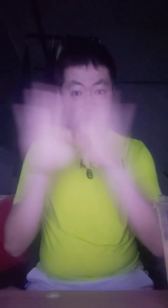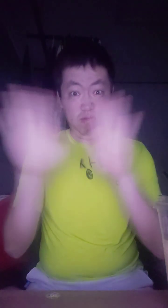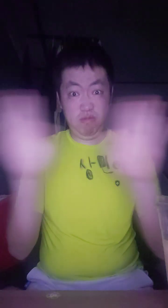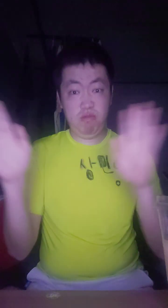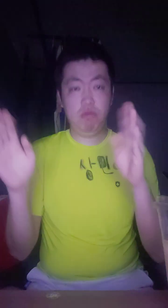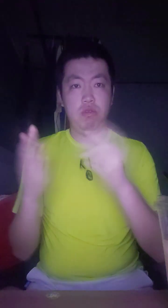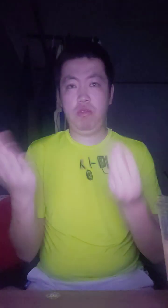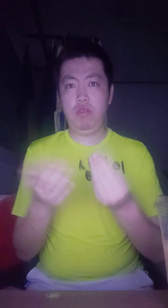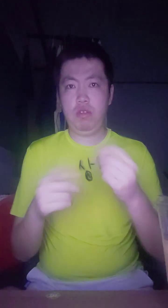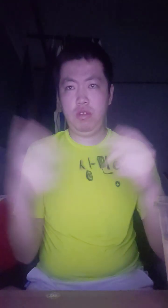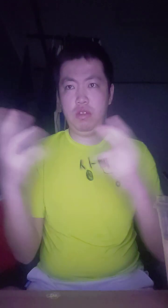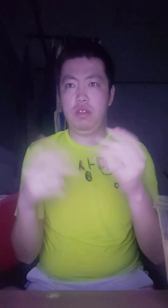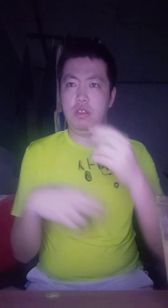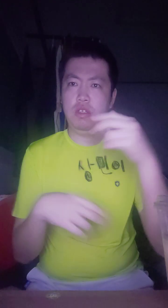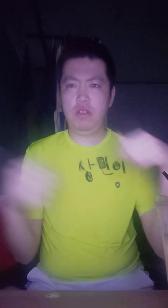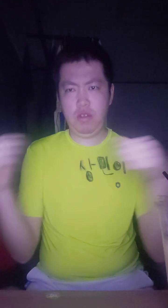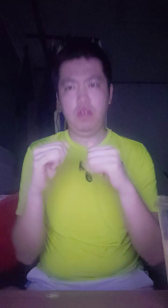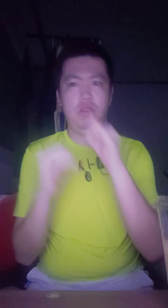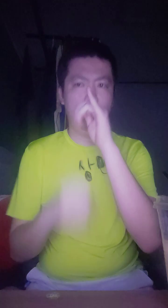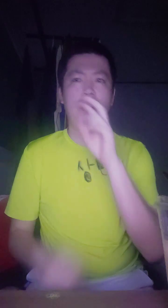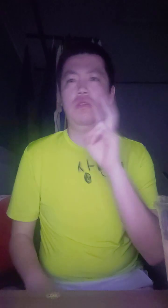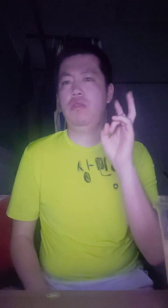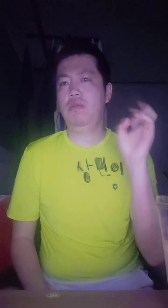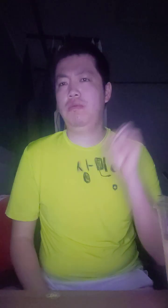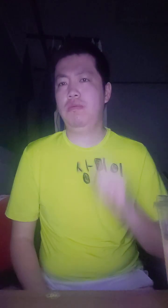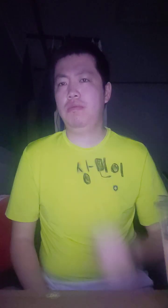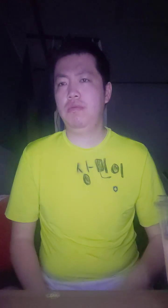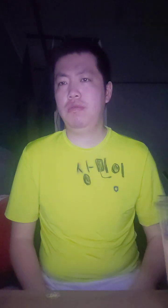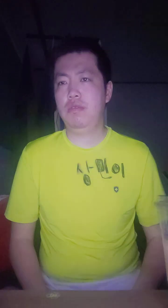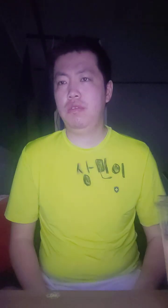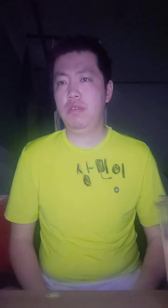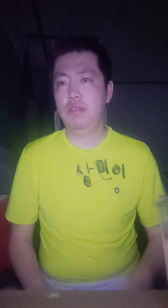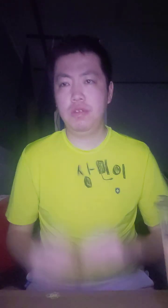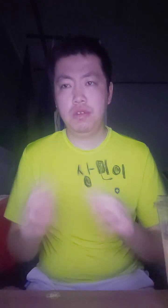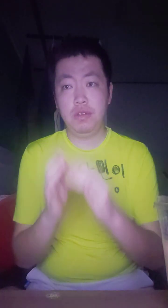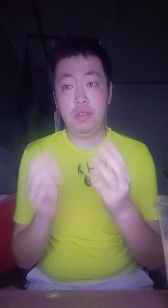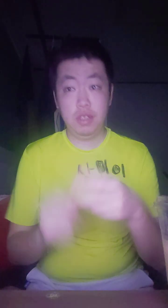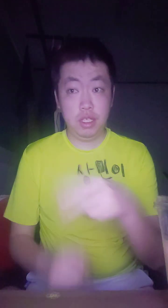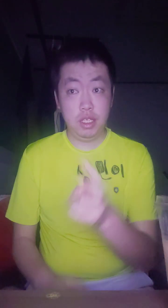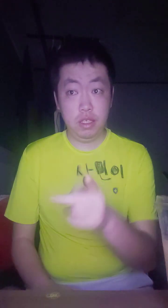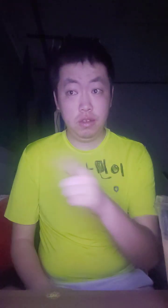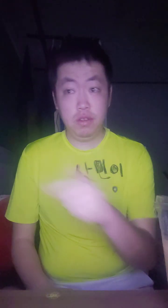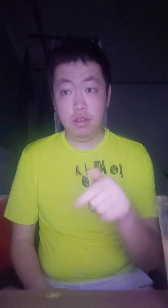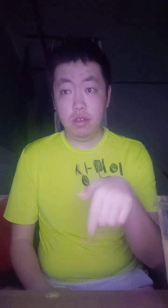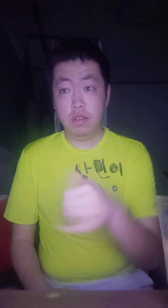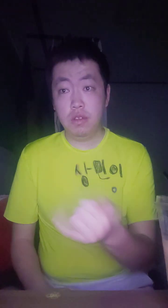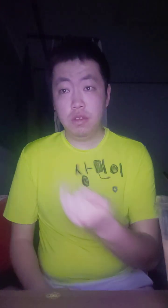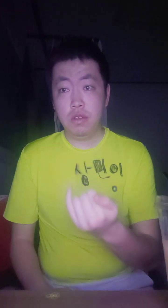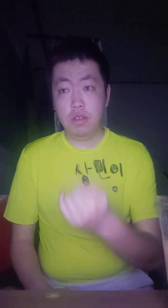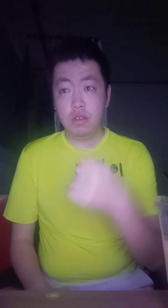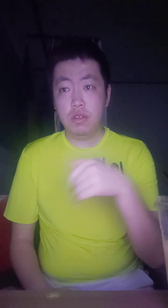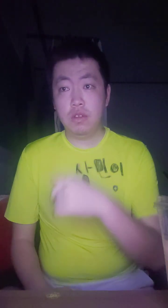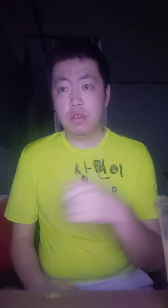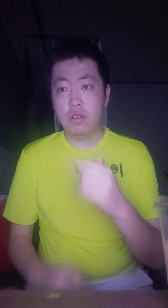줄 모르고 작업하다 사고가 발생했다는 겁니다. GIS 내부의 전기의 흐름을 막아주는 절연